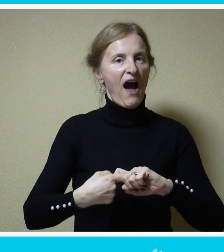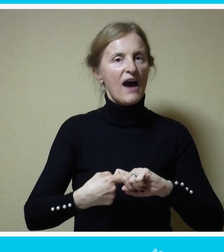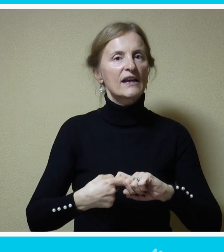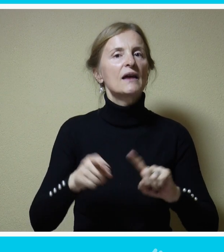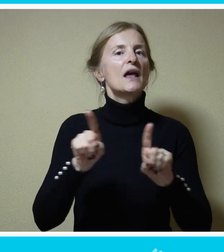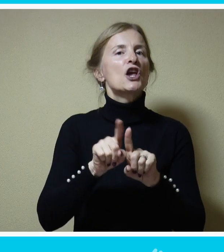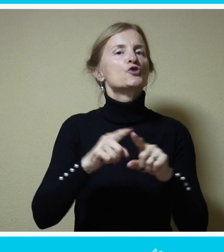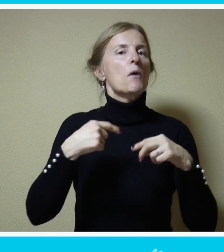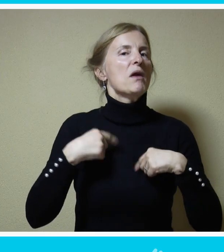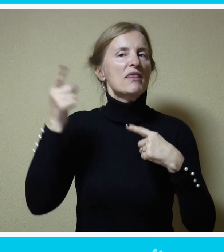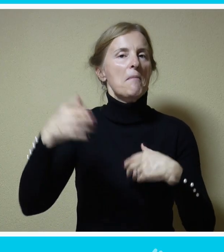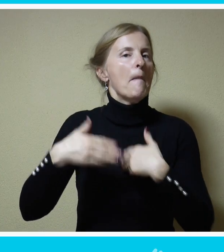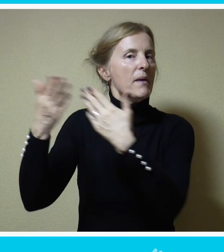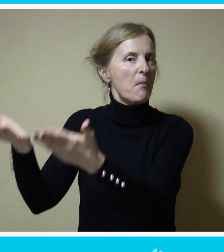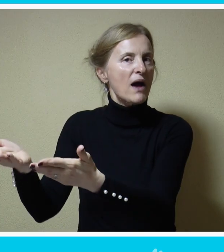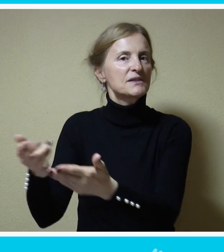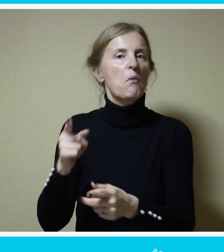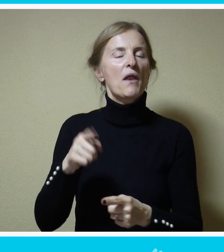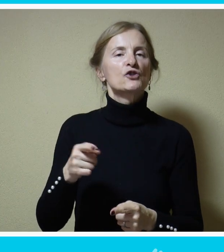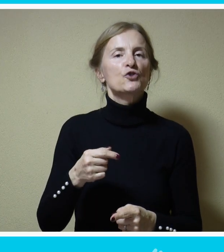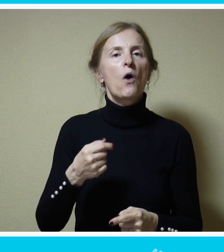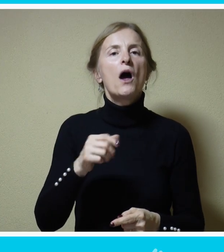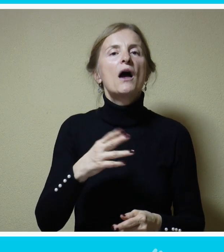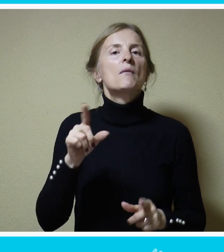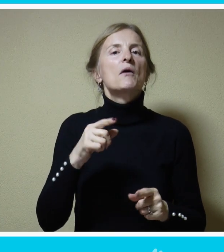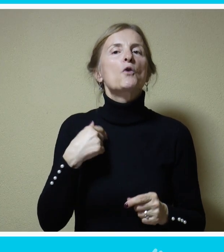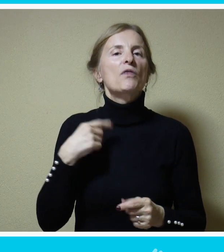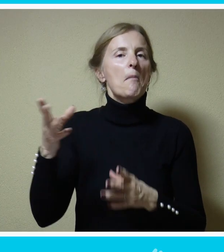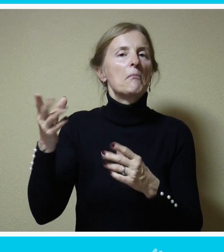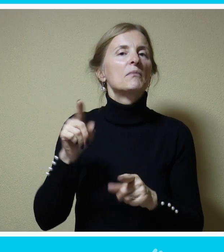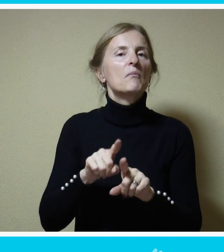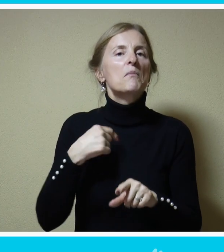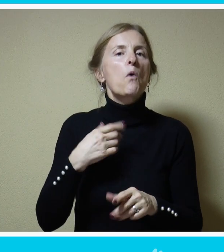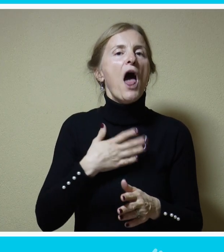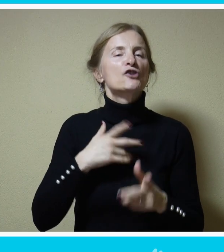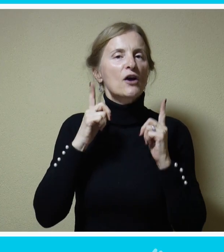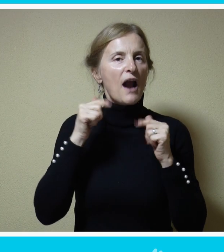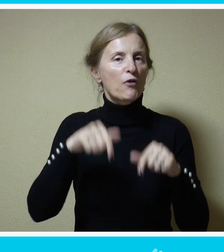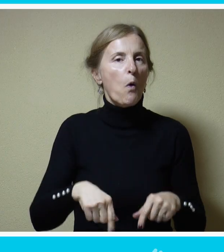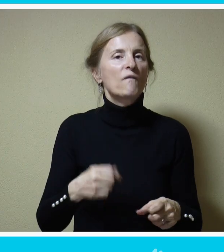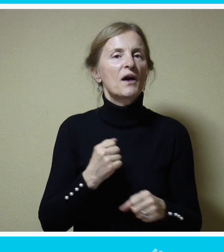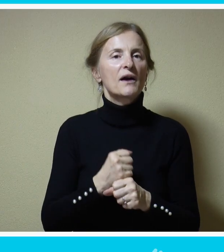stvari, pa prenesemo u naš grad.